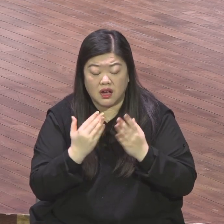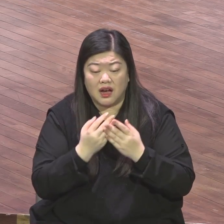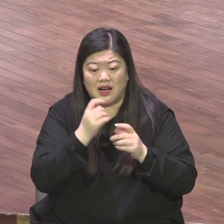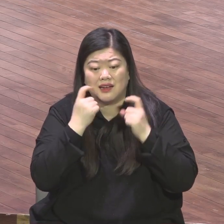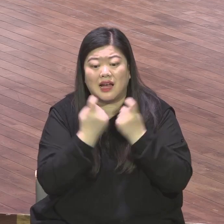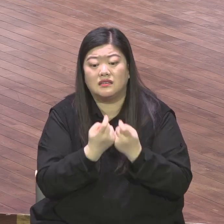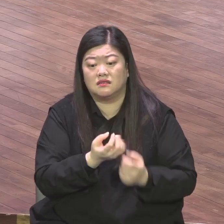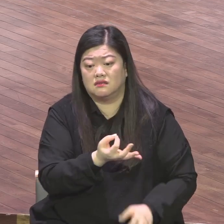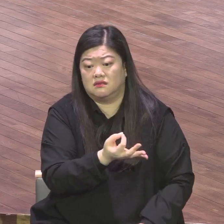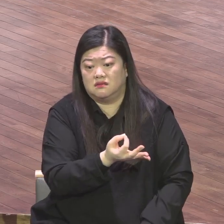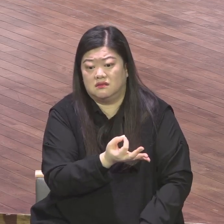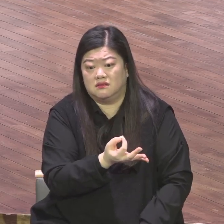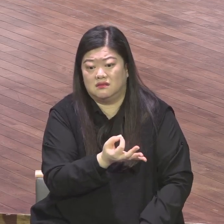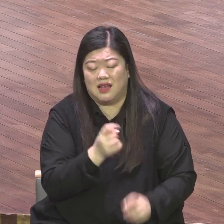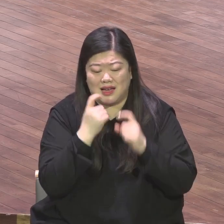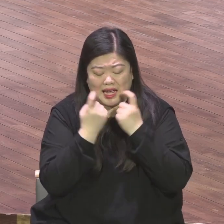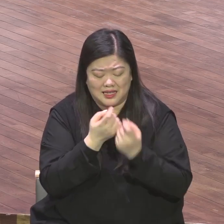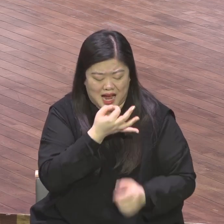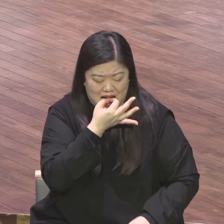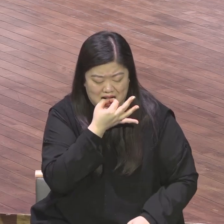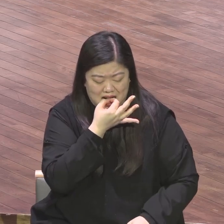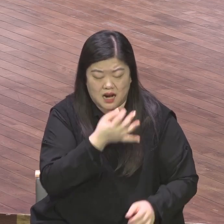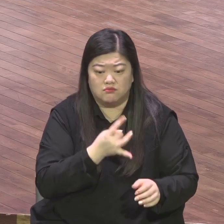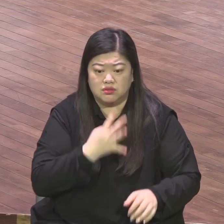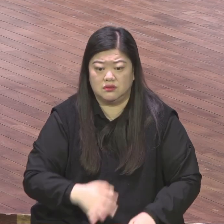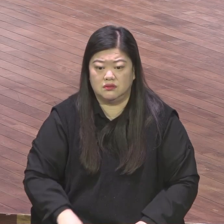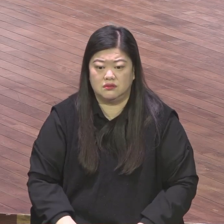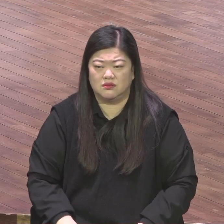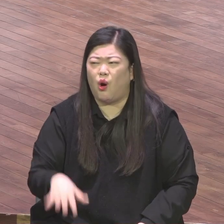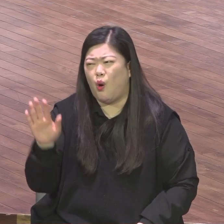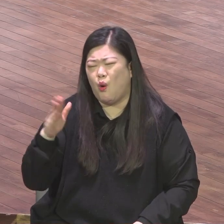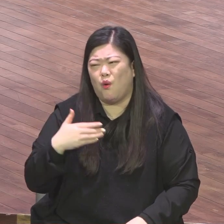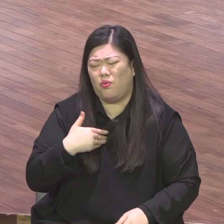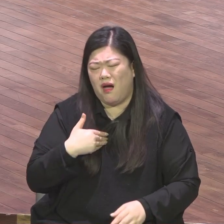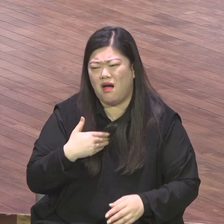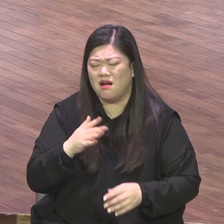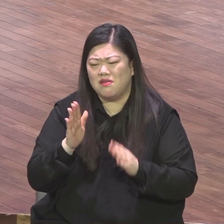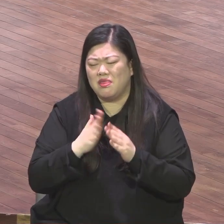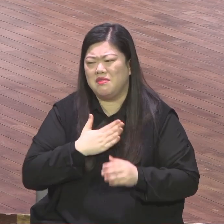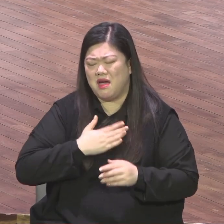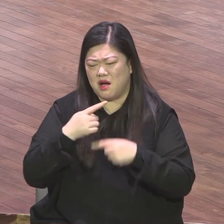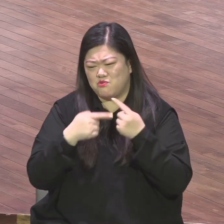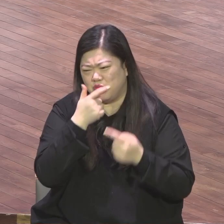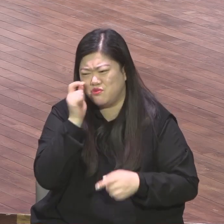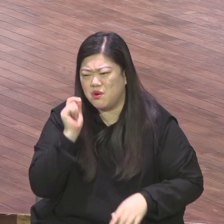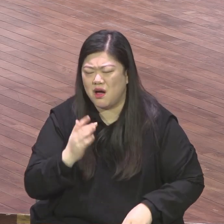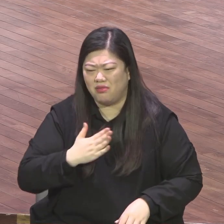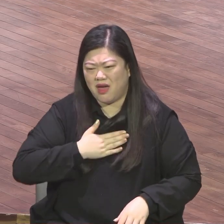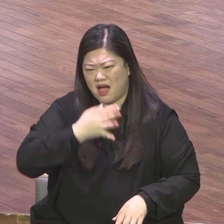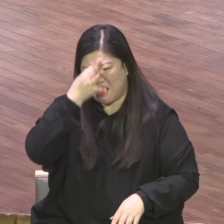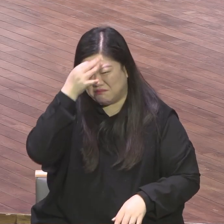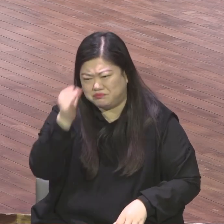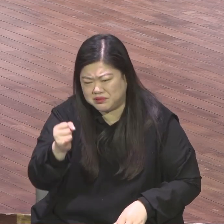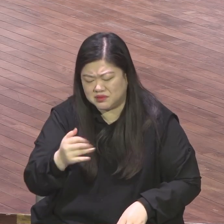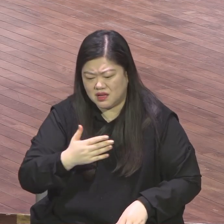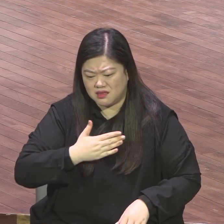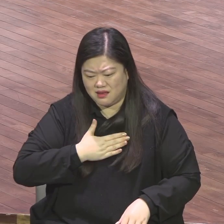나는 돈이 없고 나는 배운 게 없고 나는 말도 할 줄 모르고 나는 자신에 딱 잡혀있어.